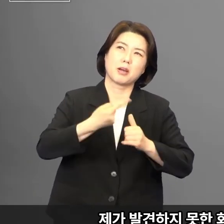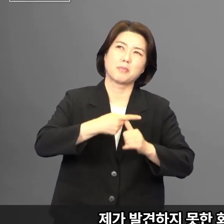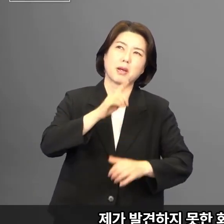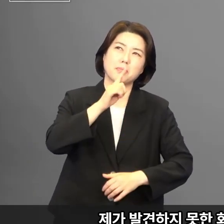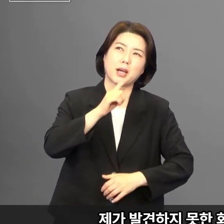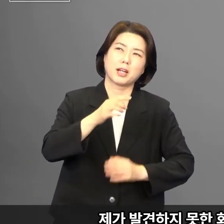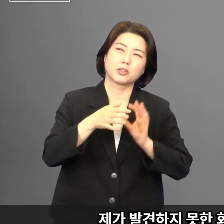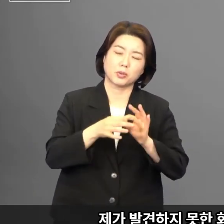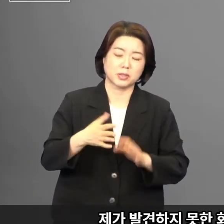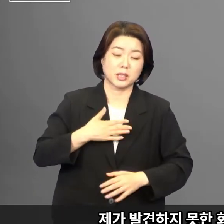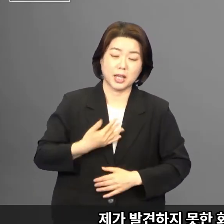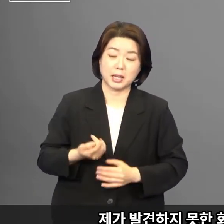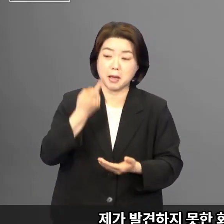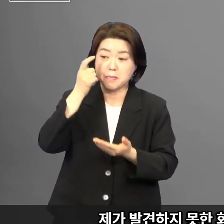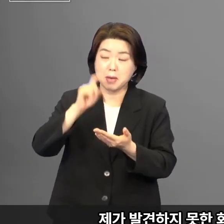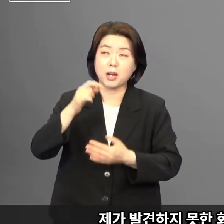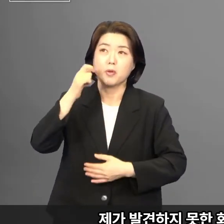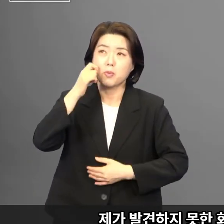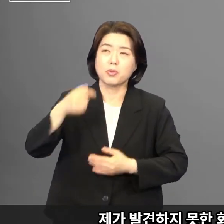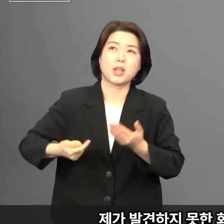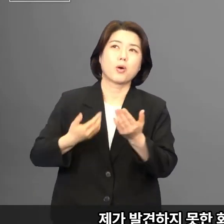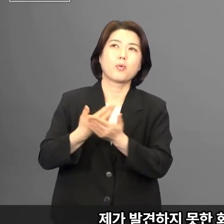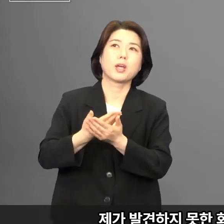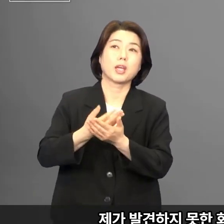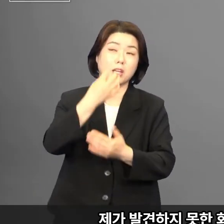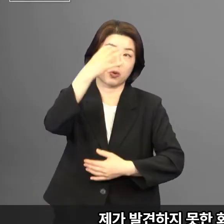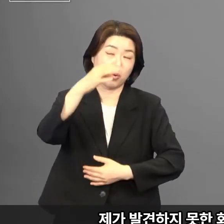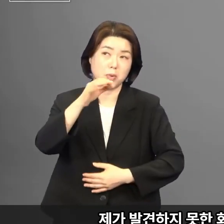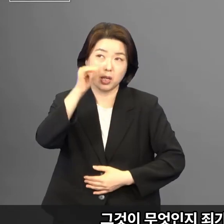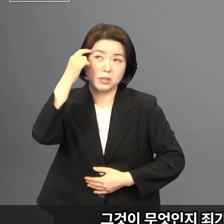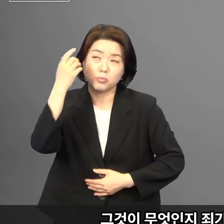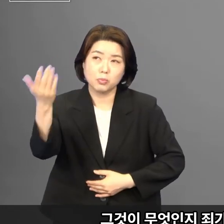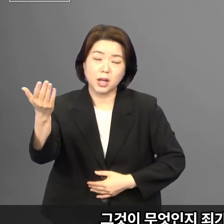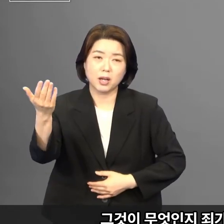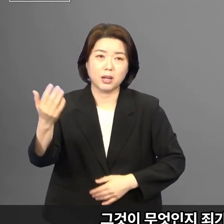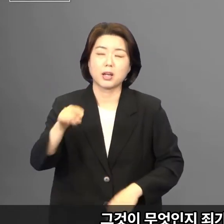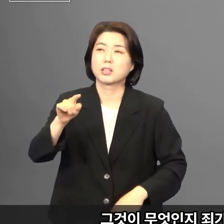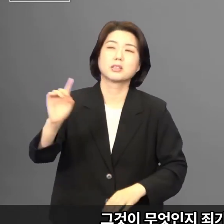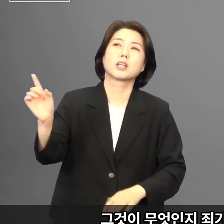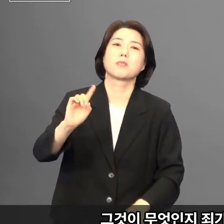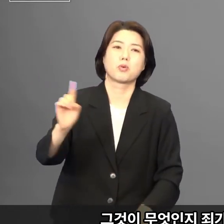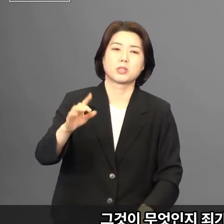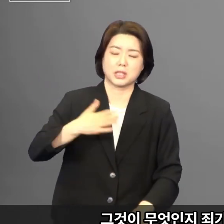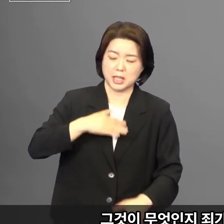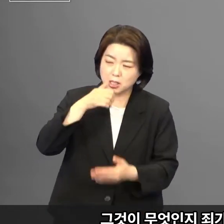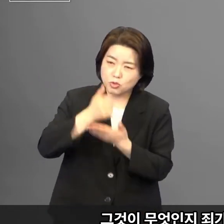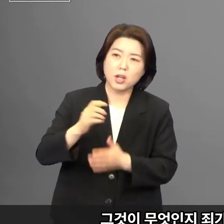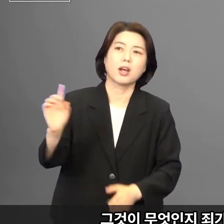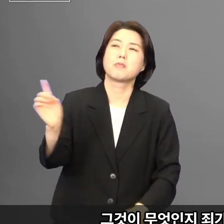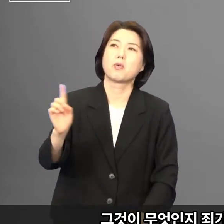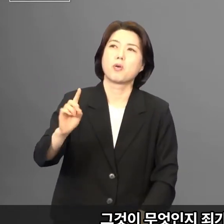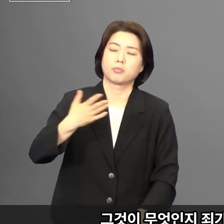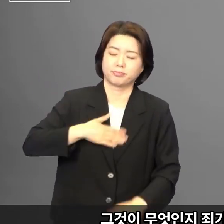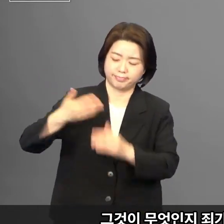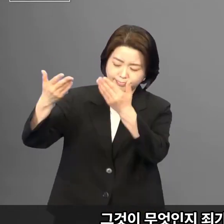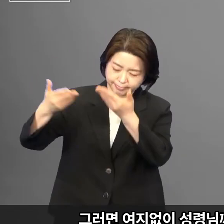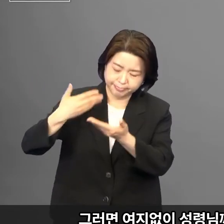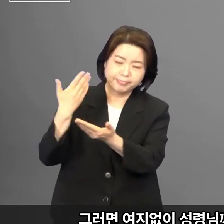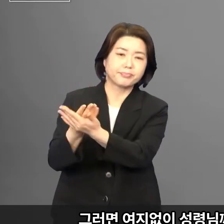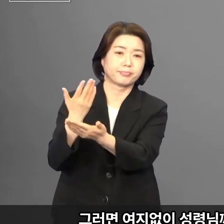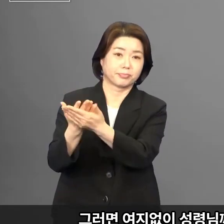발견하지 못한 회개해야 될 교만이 무엇인지, 그것이 무엇인지, 죄가 무엇인지를